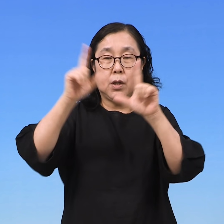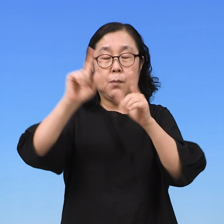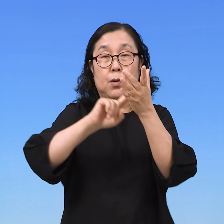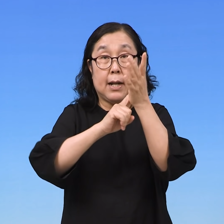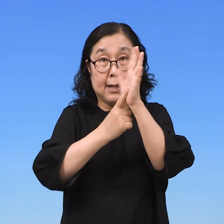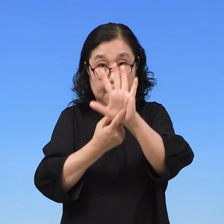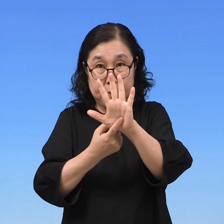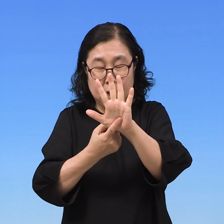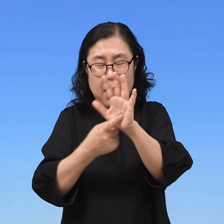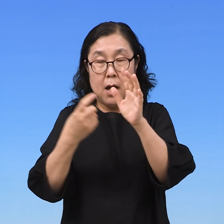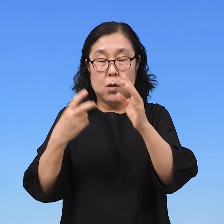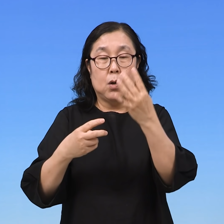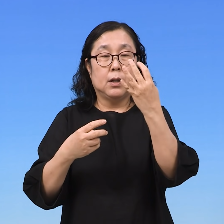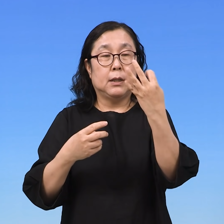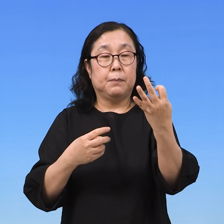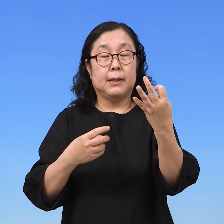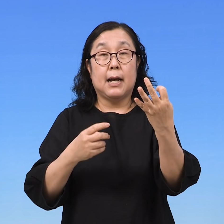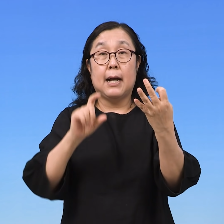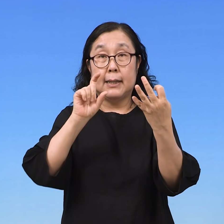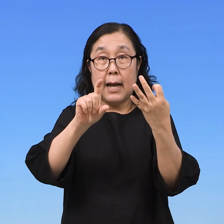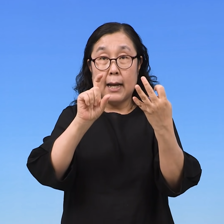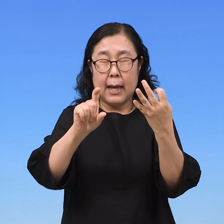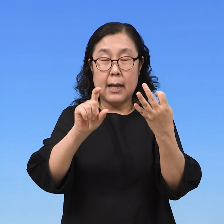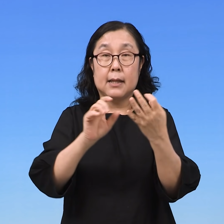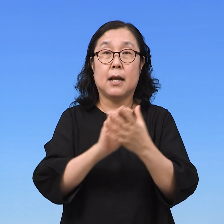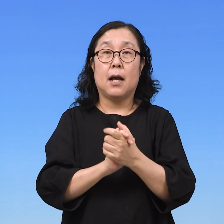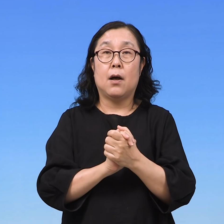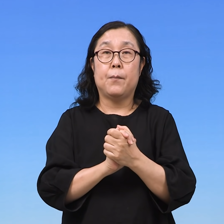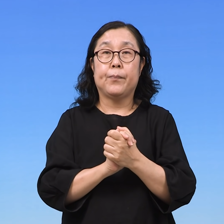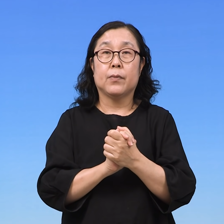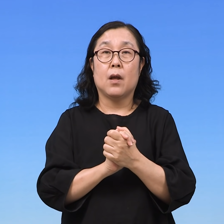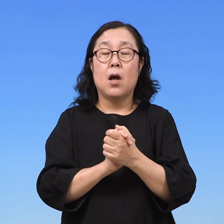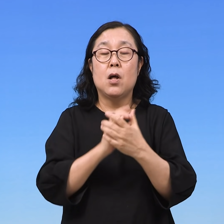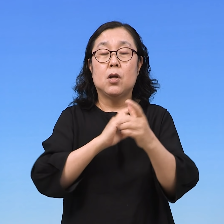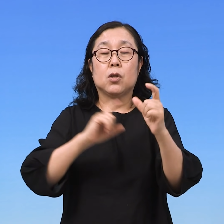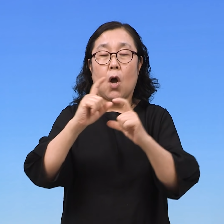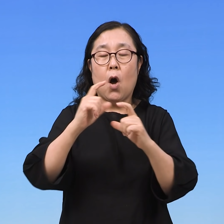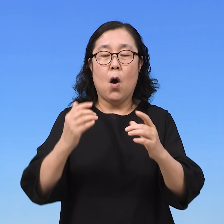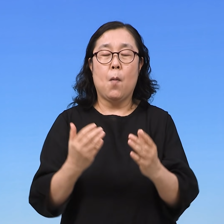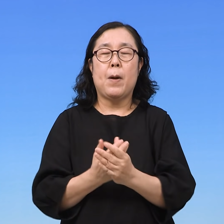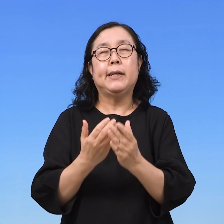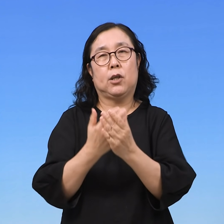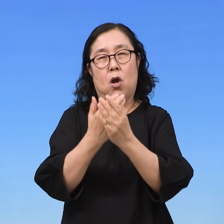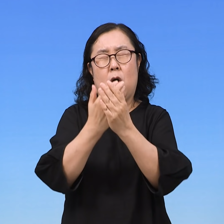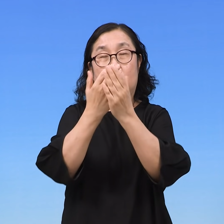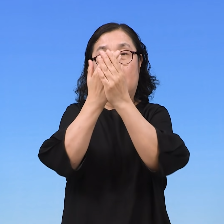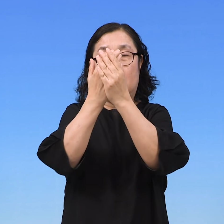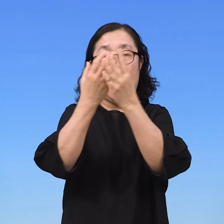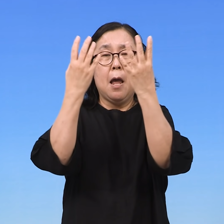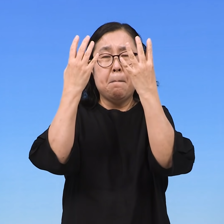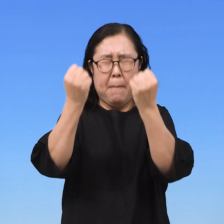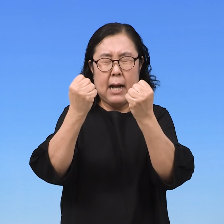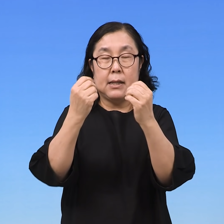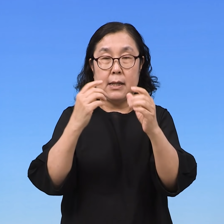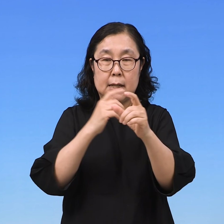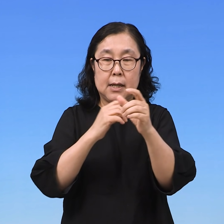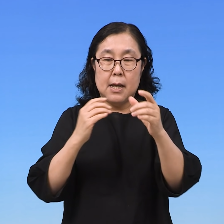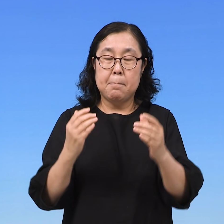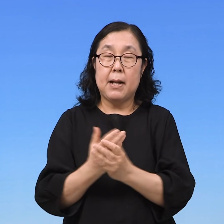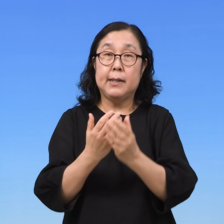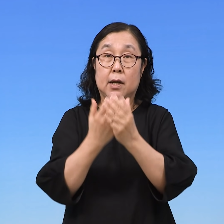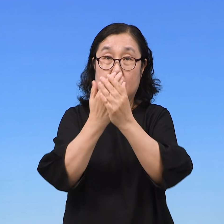오늘 13장, 14장으로 와서 이따가 제가 다 설명드리겠지만 13장에서보다 또 더 성큼, 더